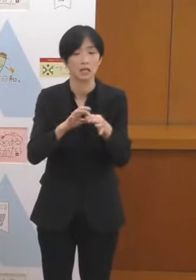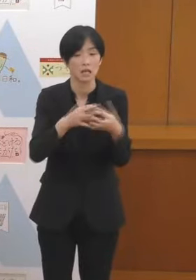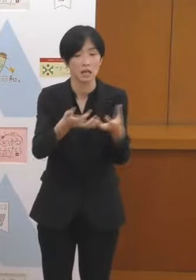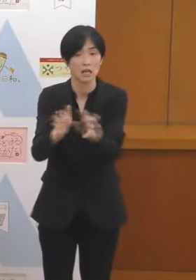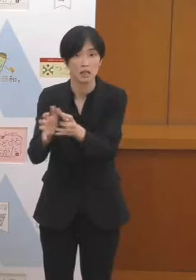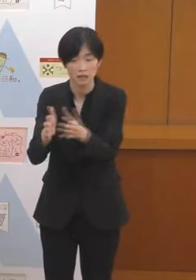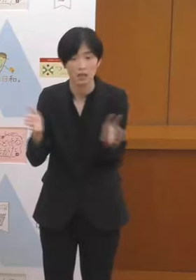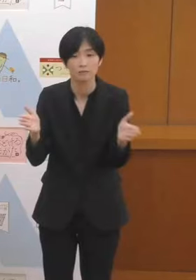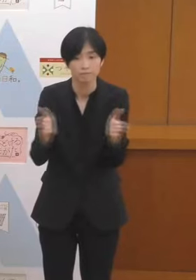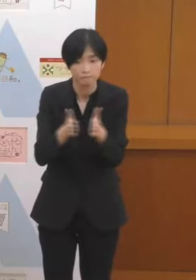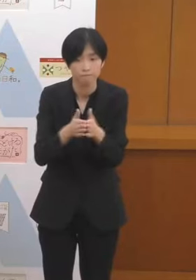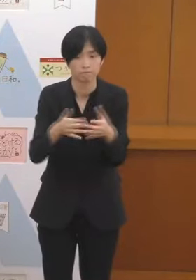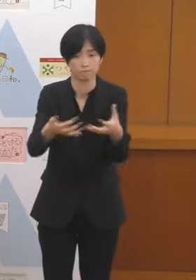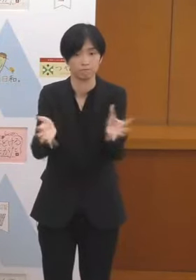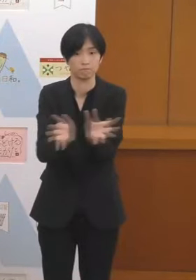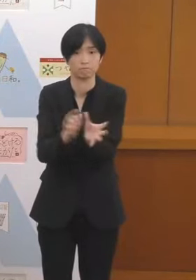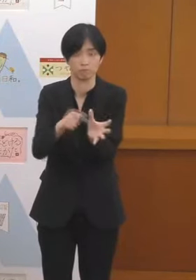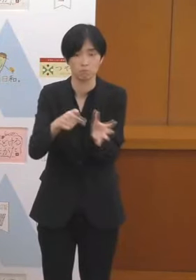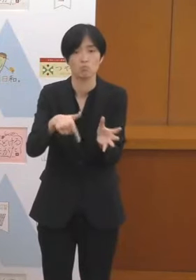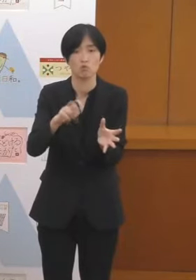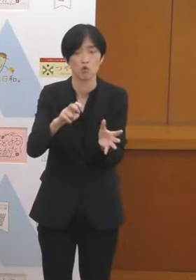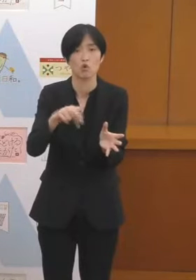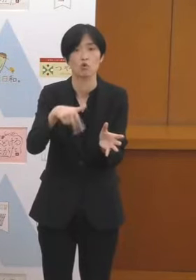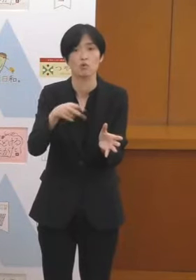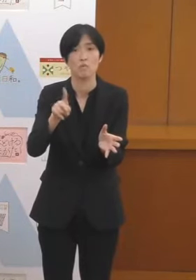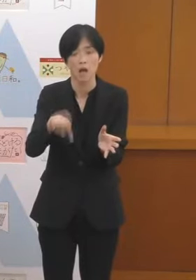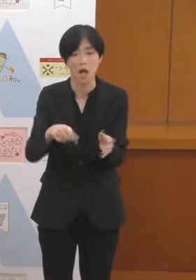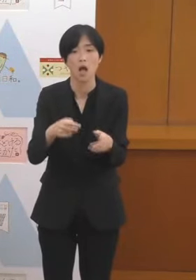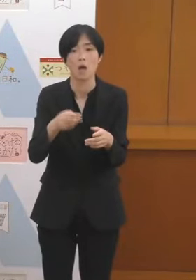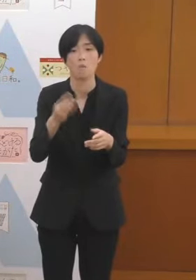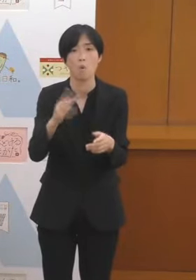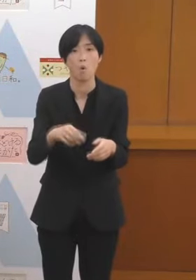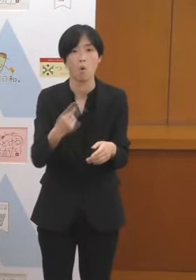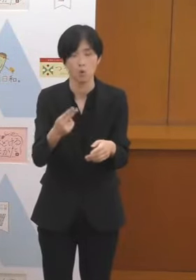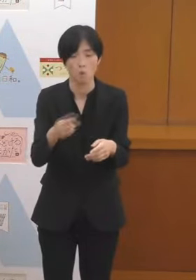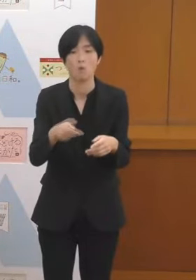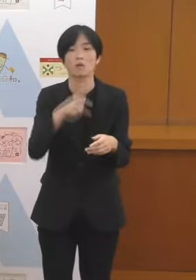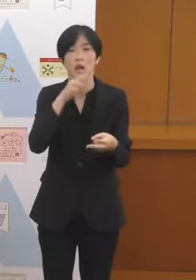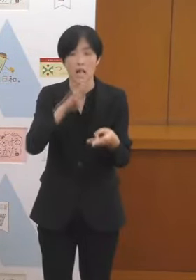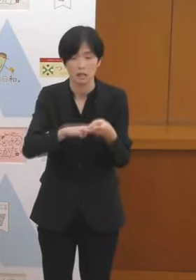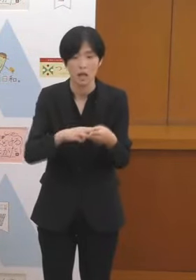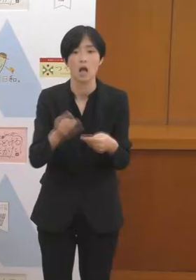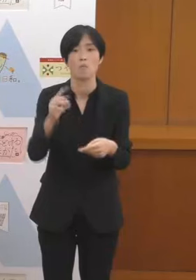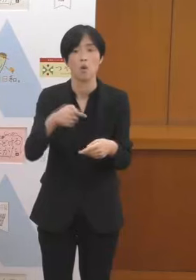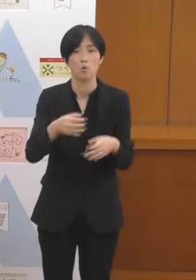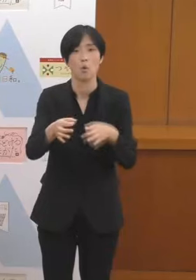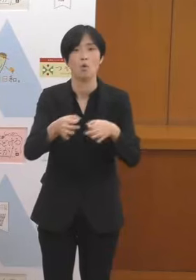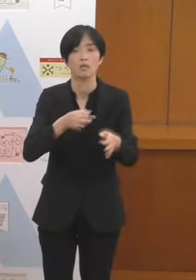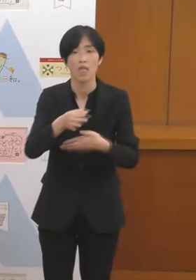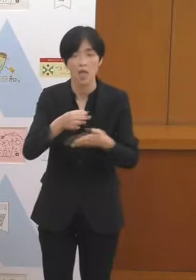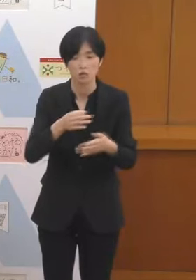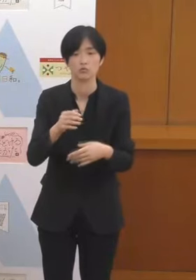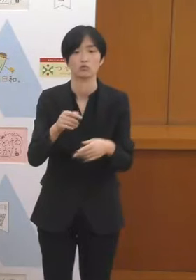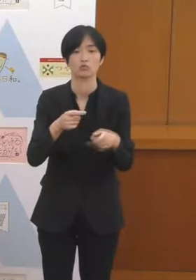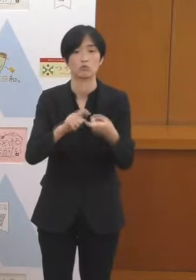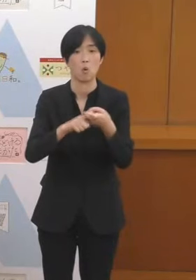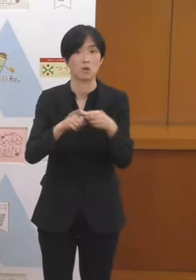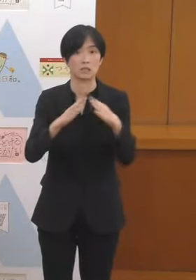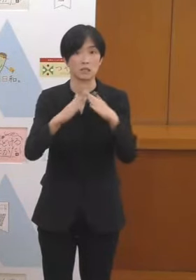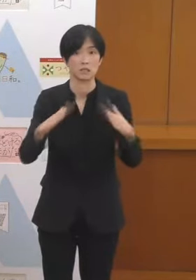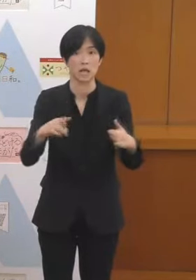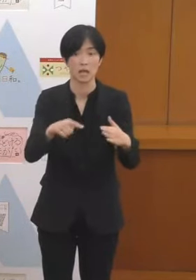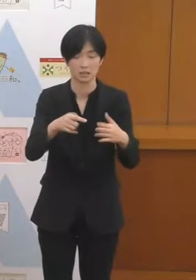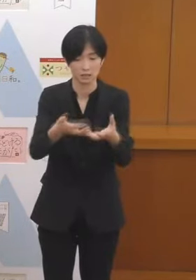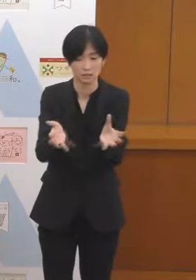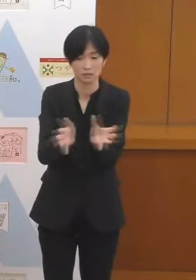と構成しているプロスパスポートセールス協議会による新たな女性制度